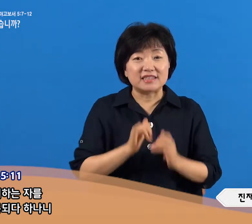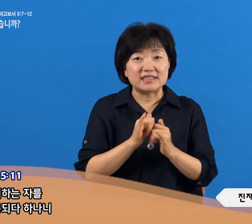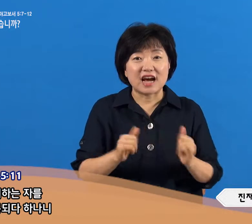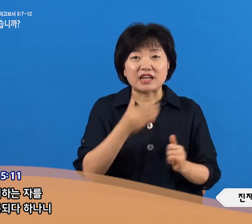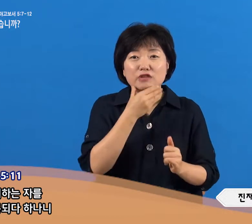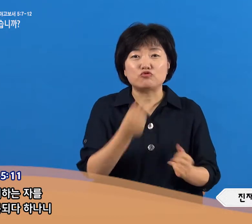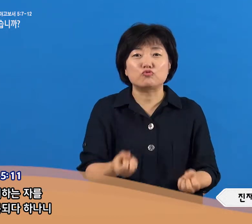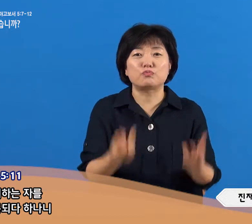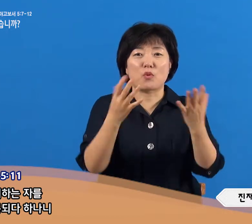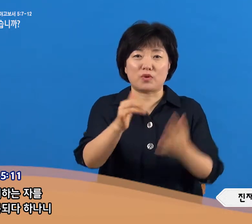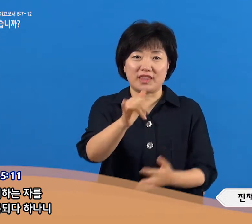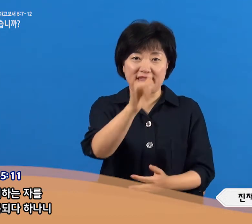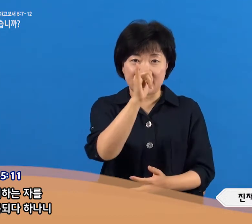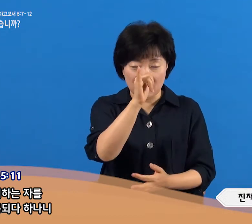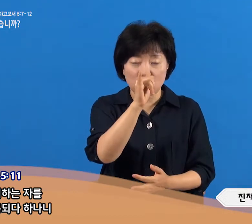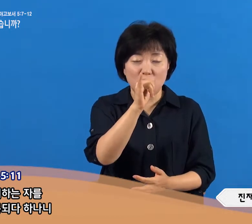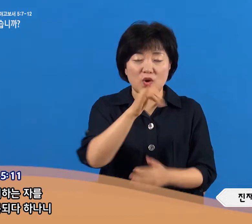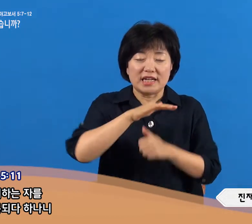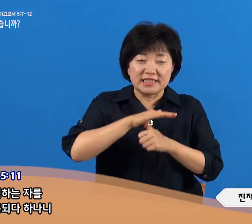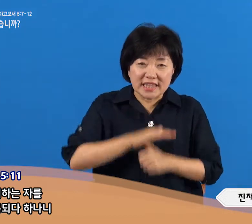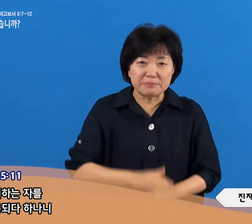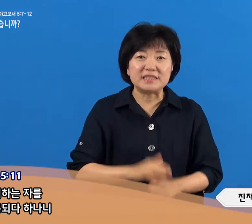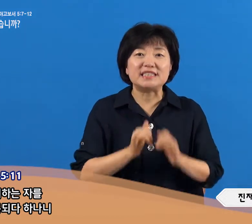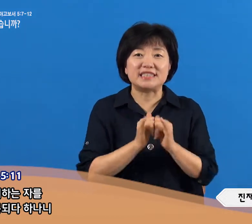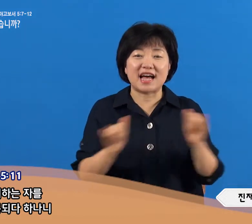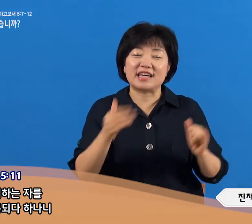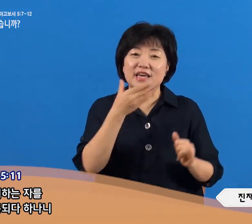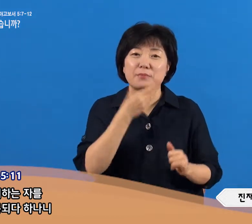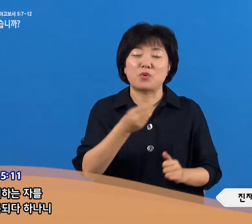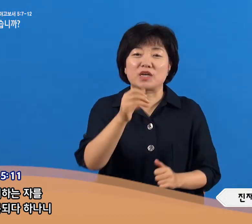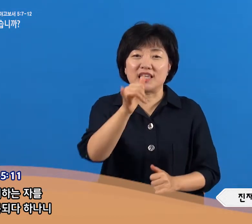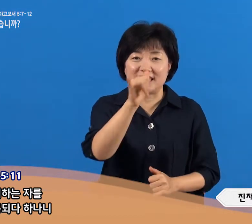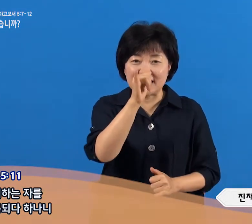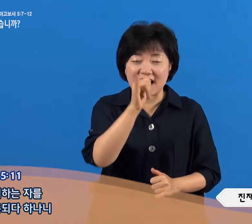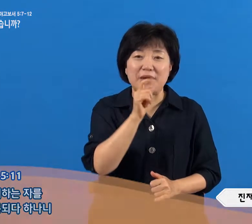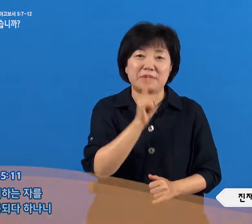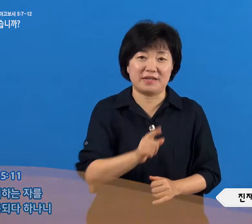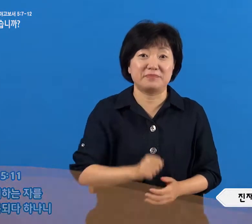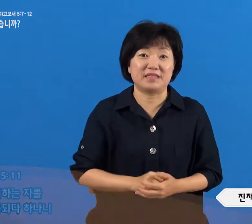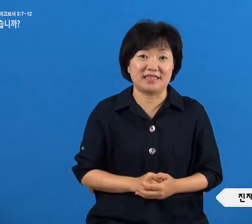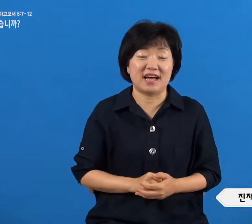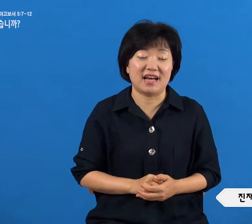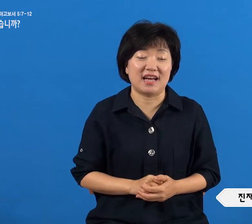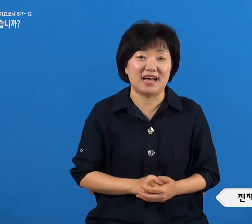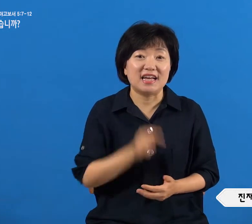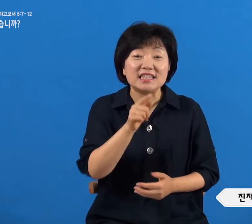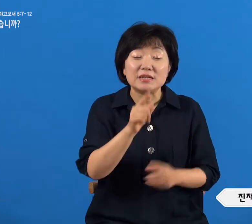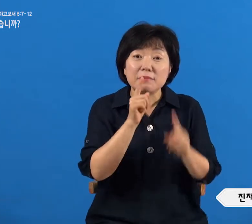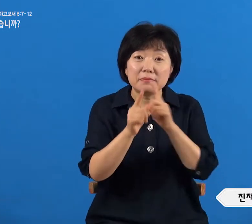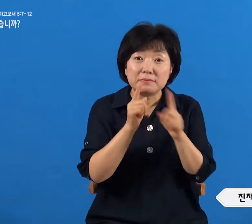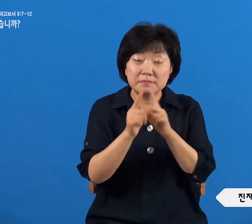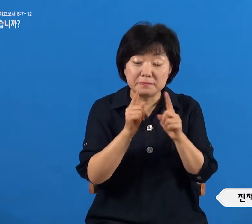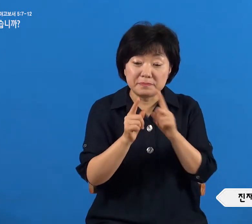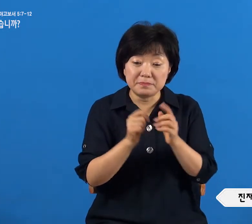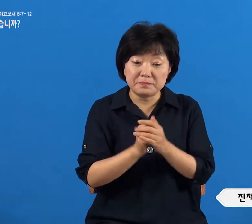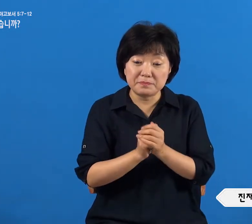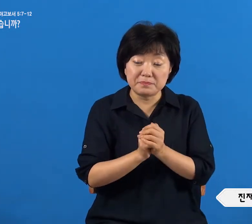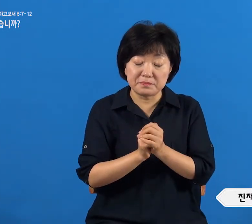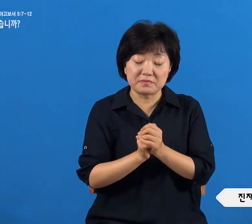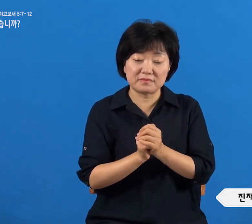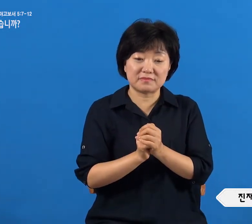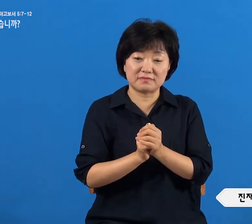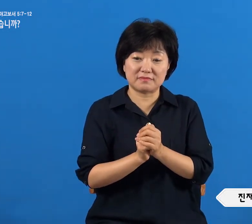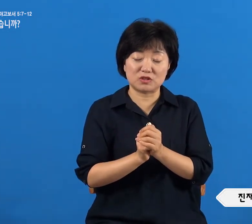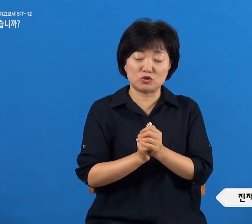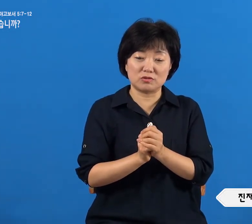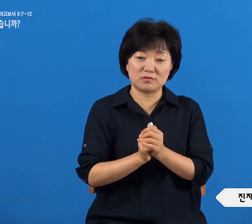있다고 말씀합니다. 참는 자에게 복이 있다고 말씀합니다. 그렇다면 우리는 이 말씀 앞에 두 가지의